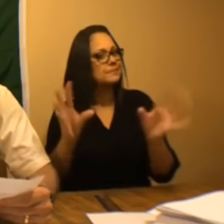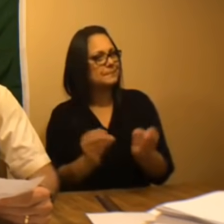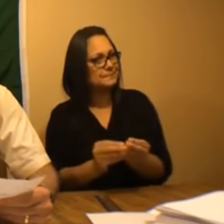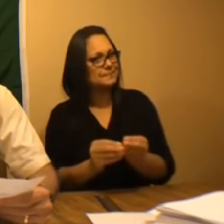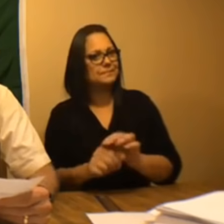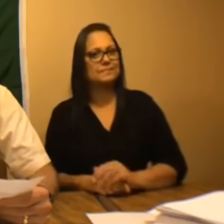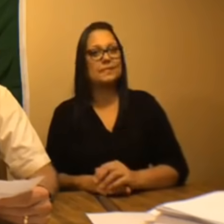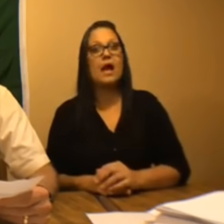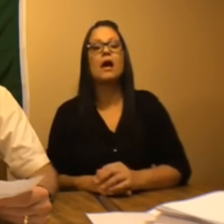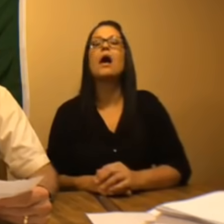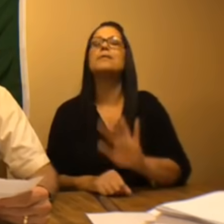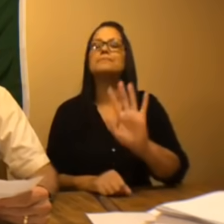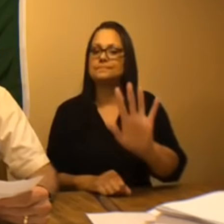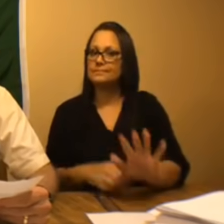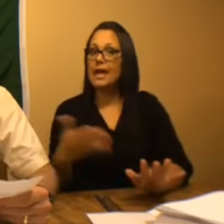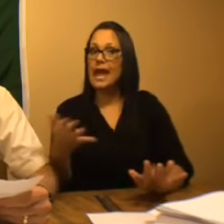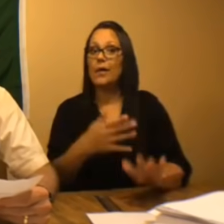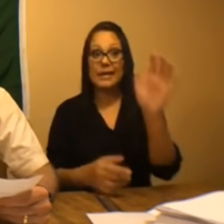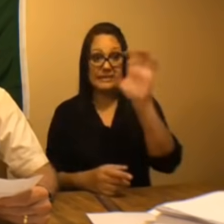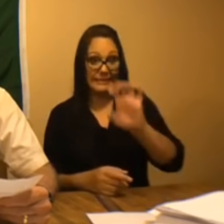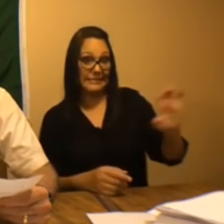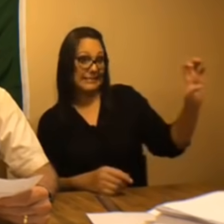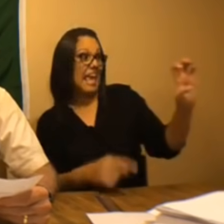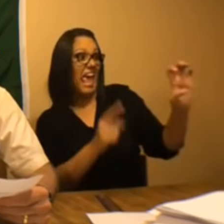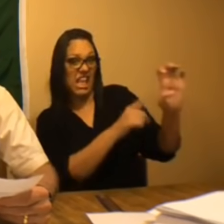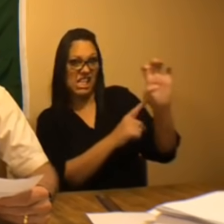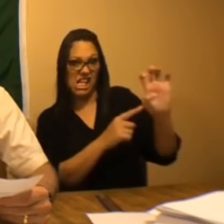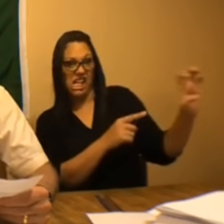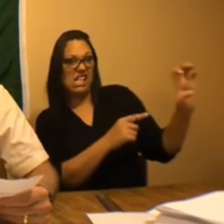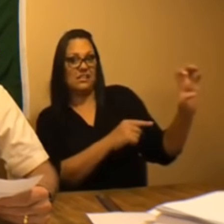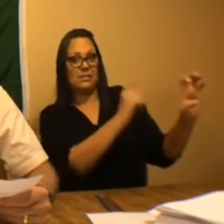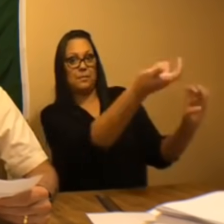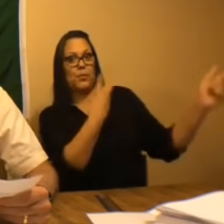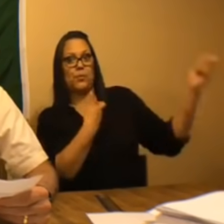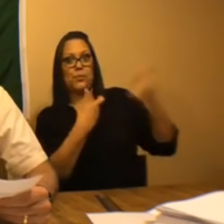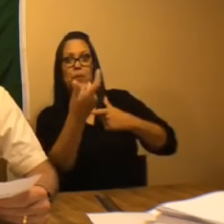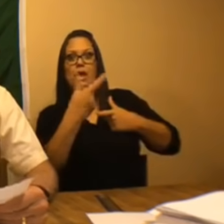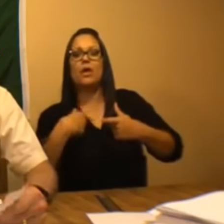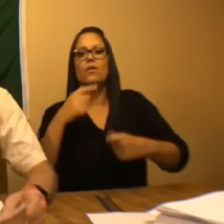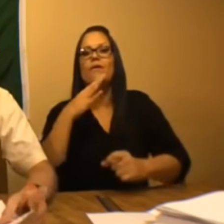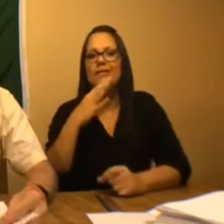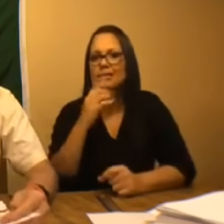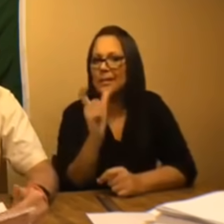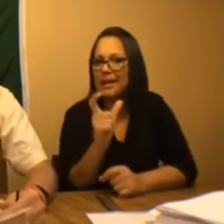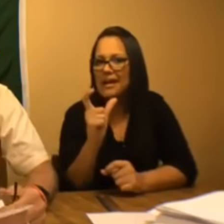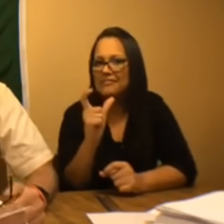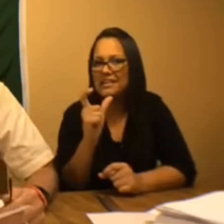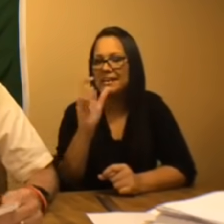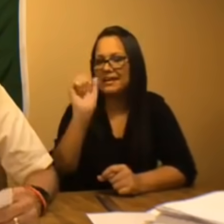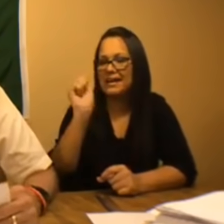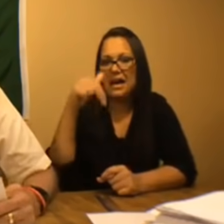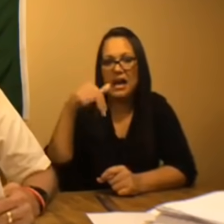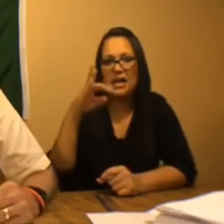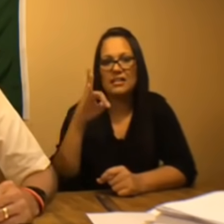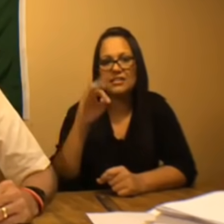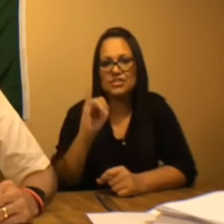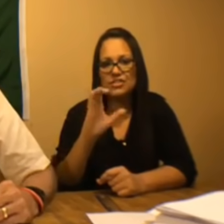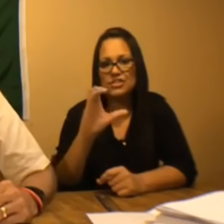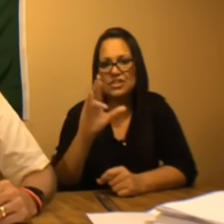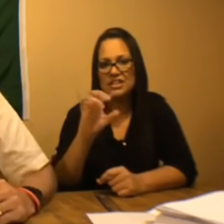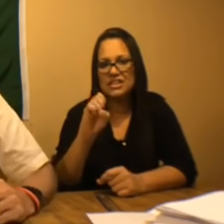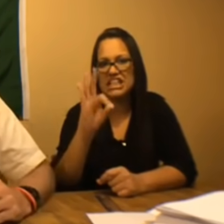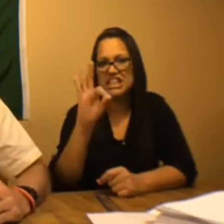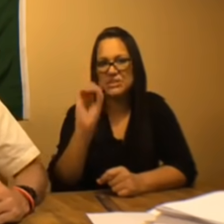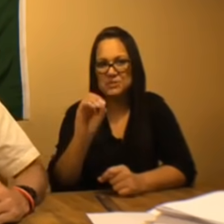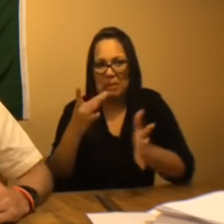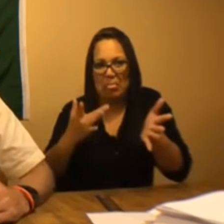Eu estou sendo chamado agora também pela esquerdalha do Brasil de anticristo. Olha só, hein? Que ponto chegaram. Daqui a pouco, não